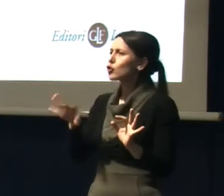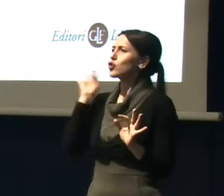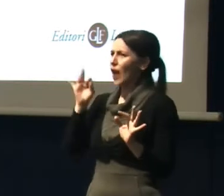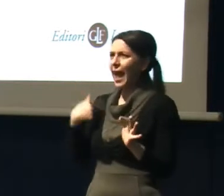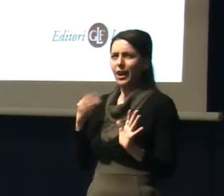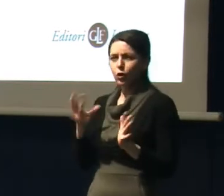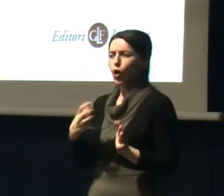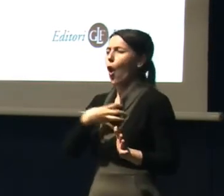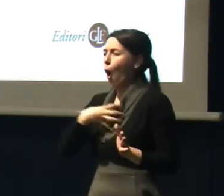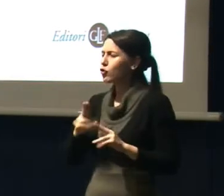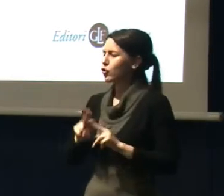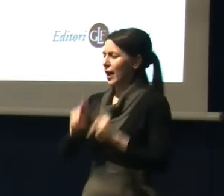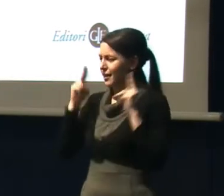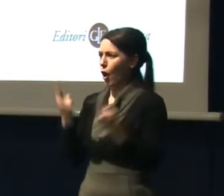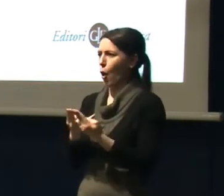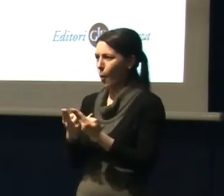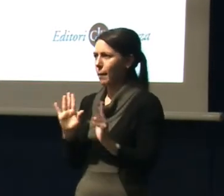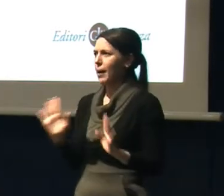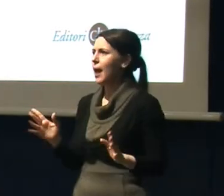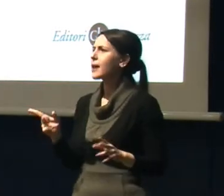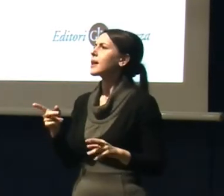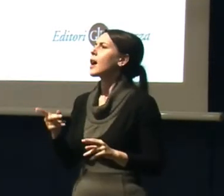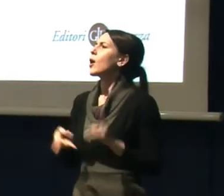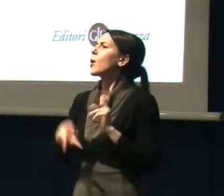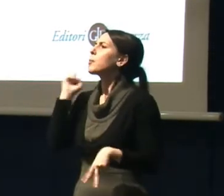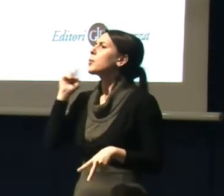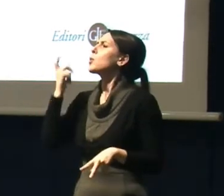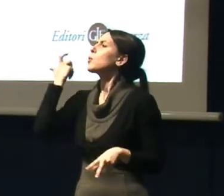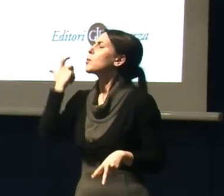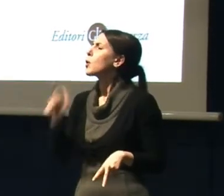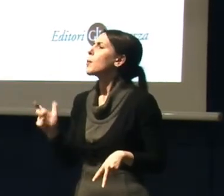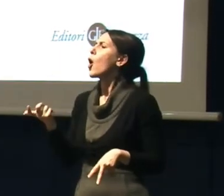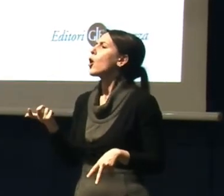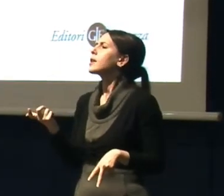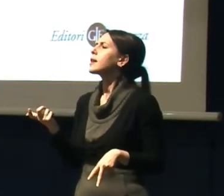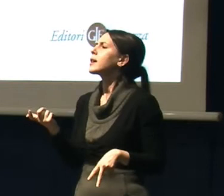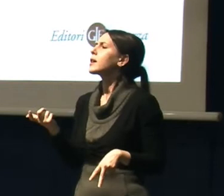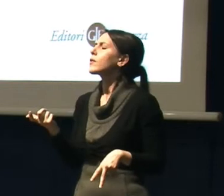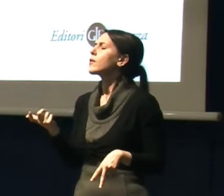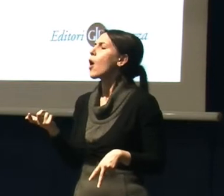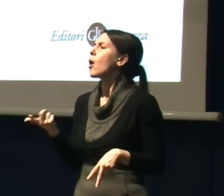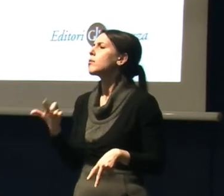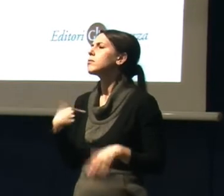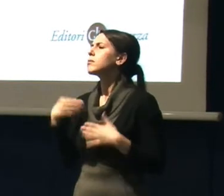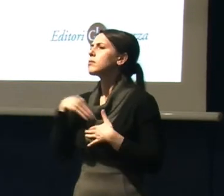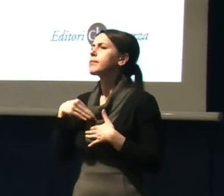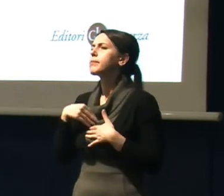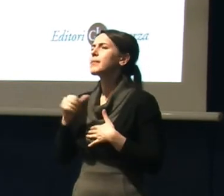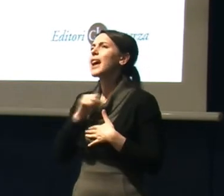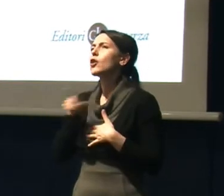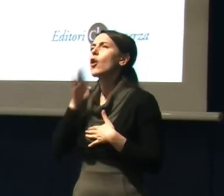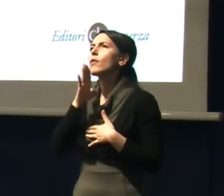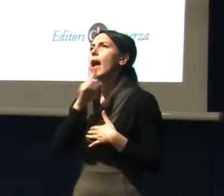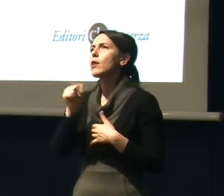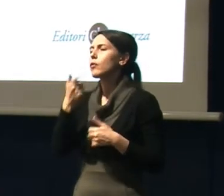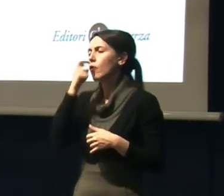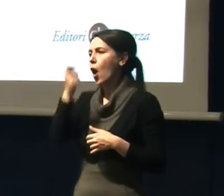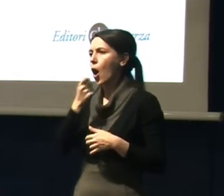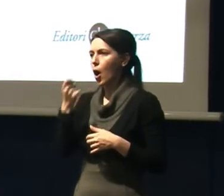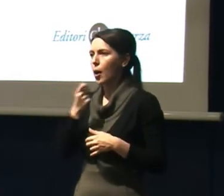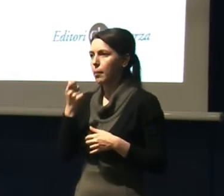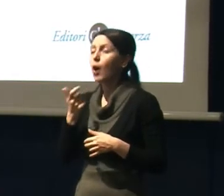piena coscienza soprattutto perché credo che ci sta in qualche modo ingannando se anche ha